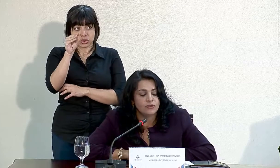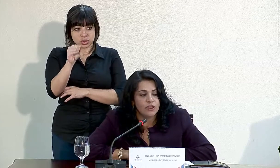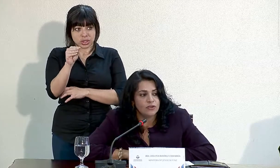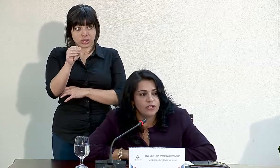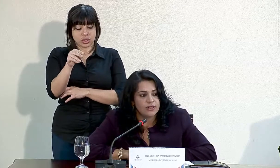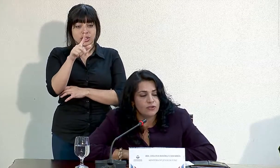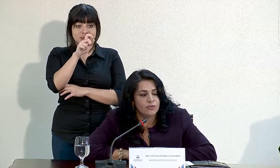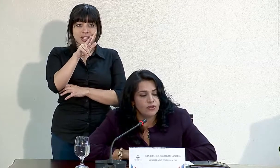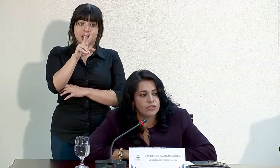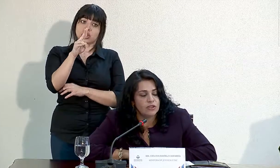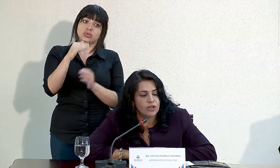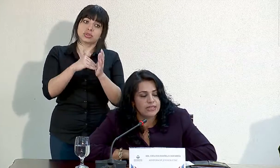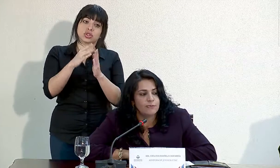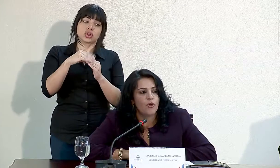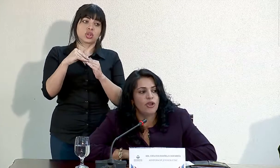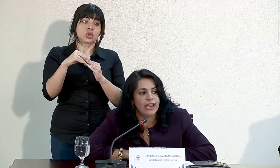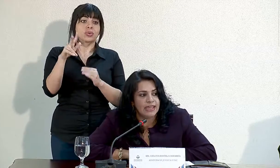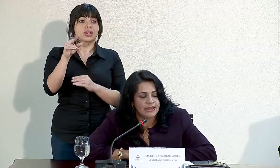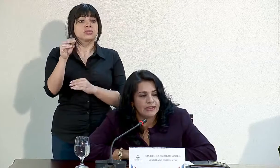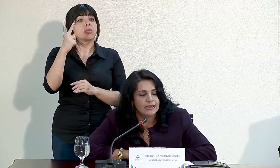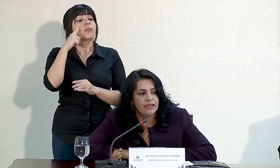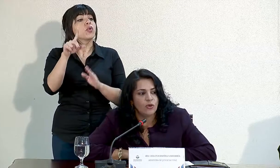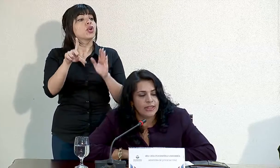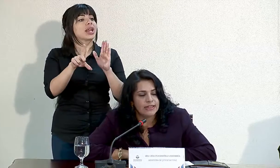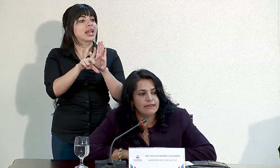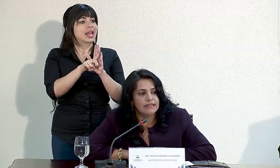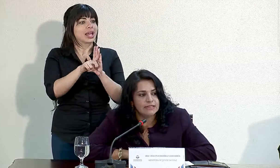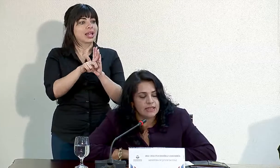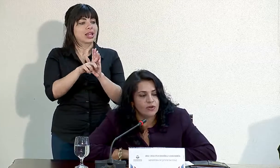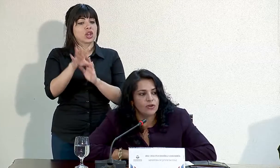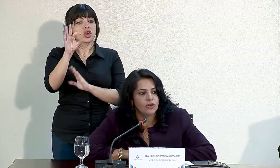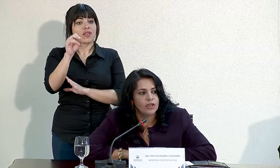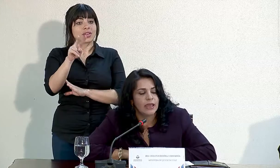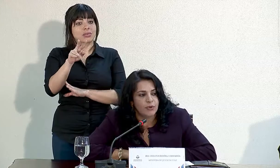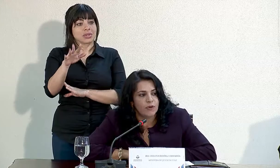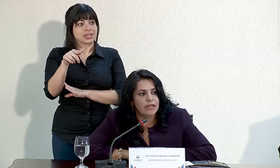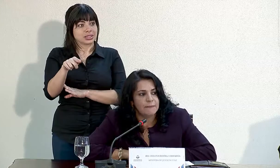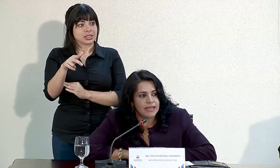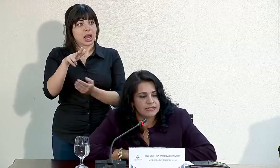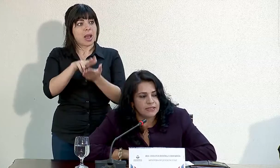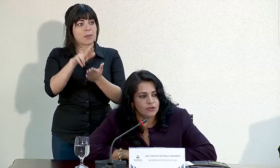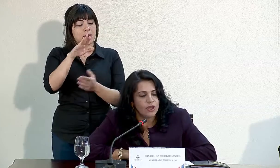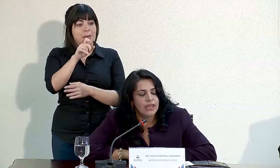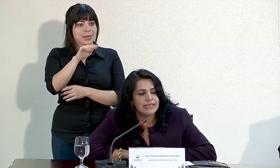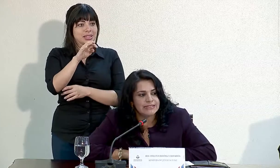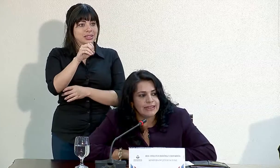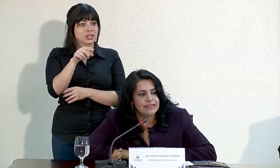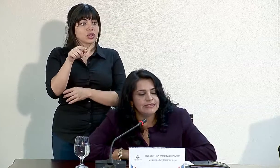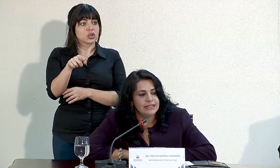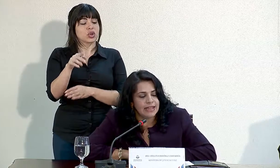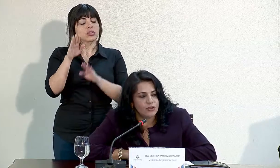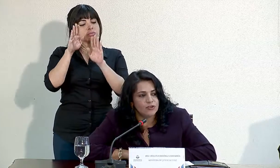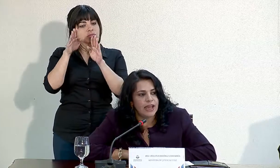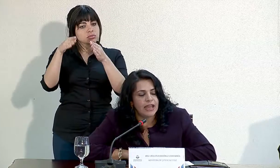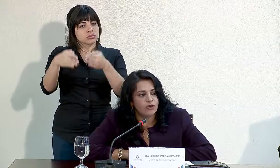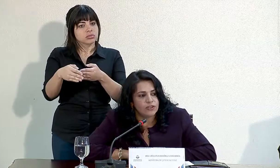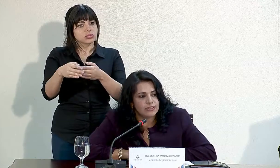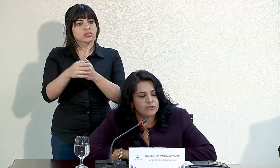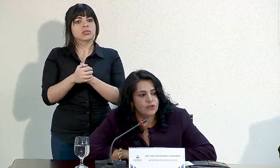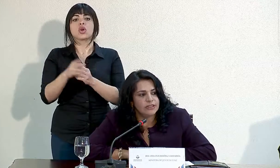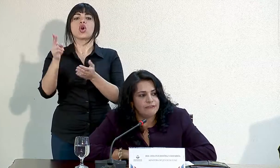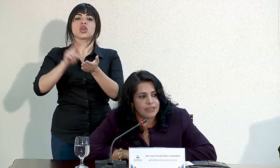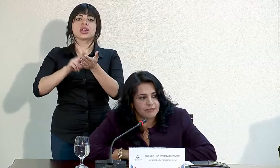un 3% de los 132 millones de dólares por ley 9025 que aprueba el empréstito, están destinados a